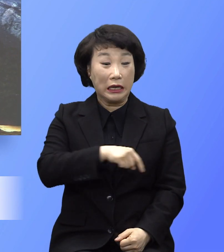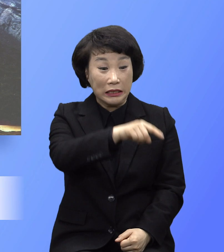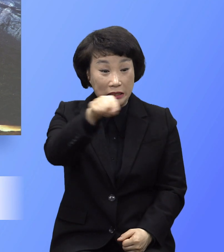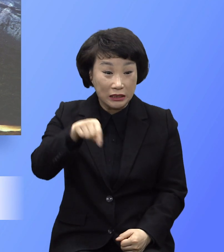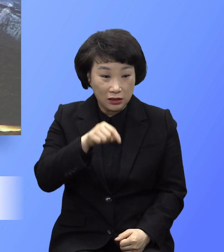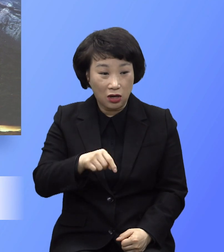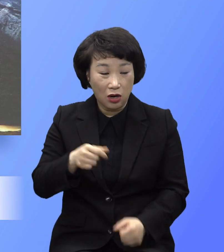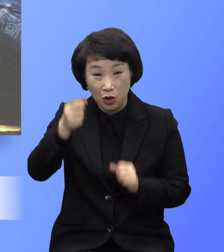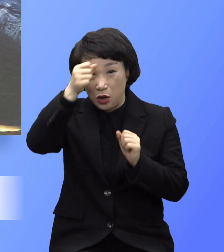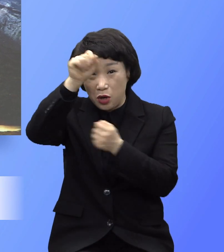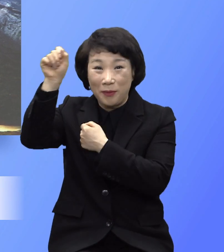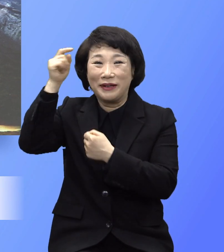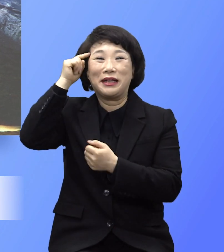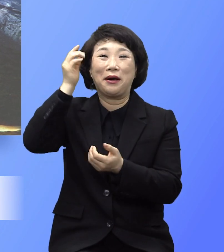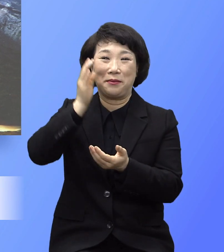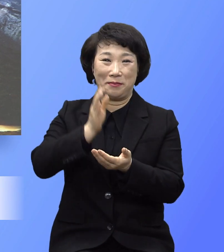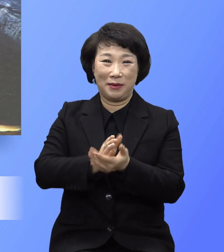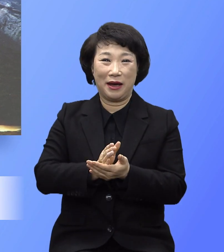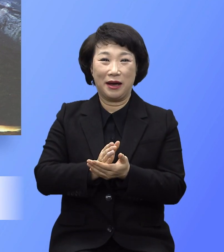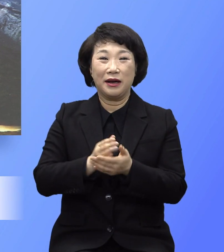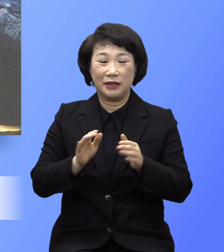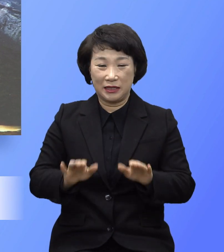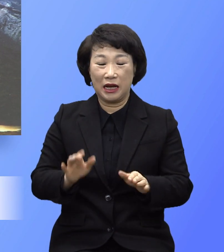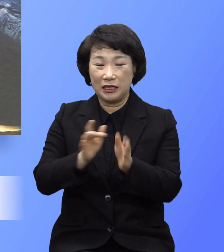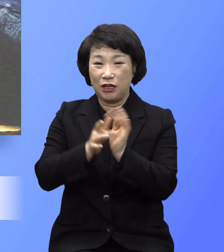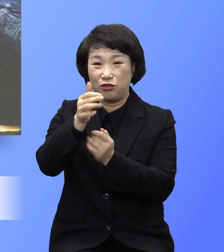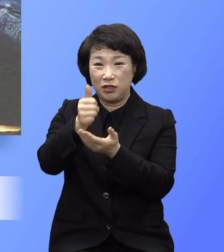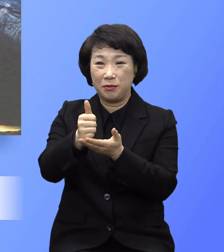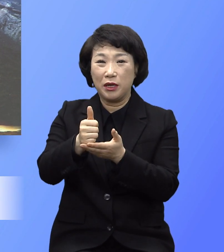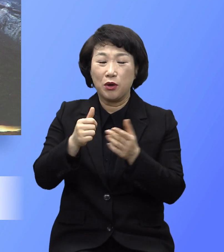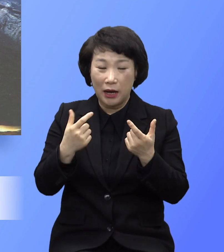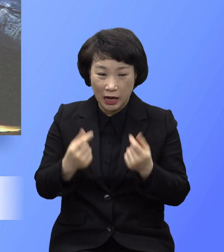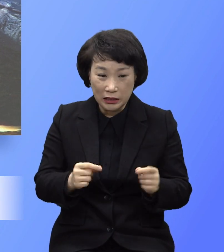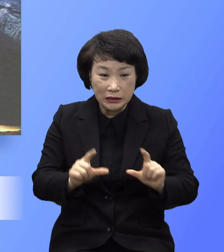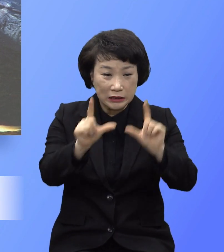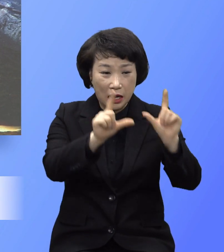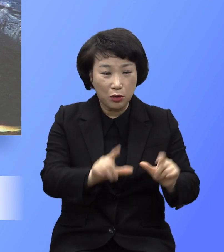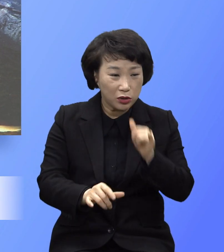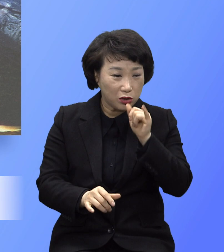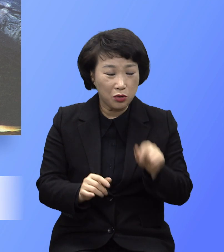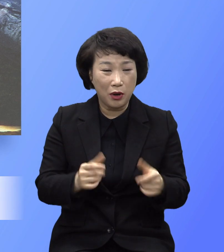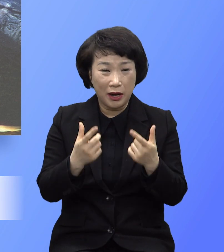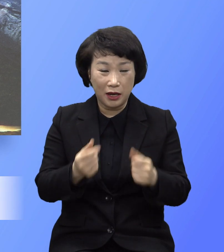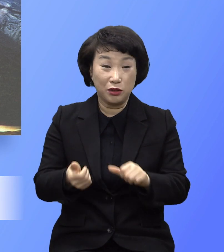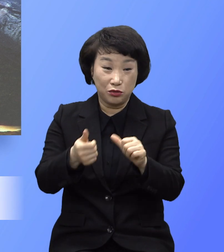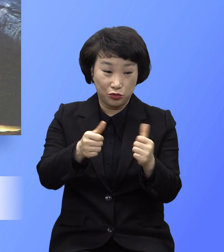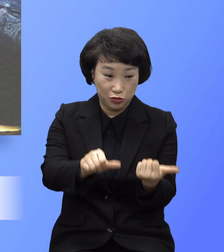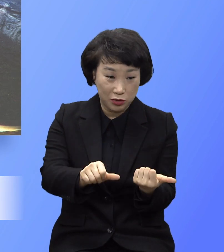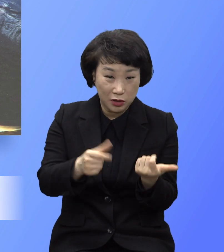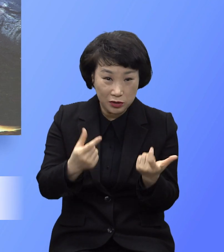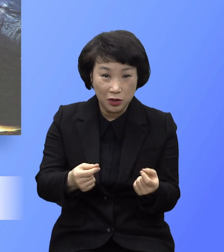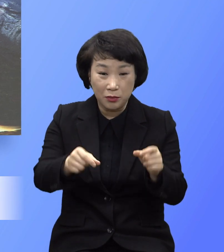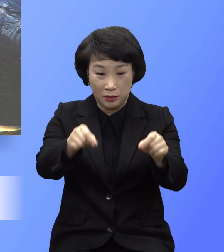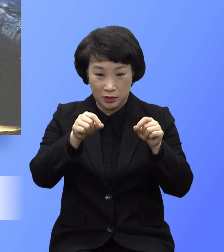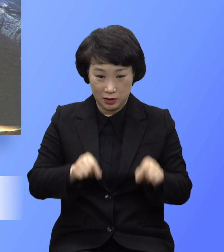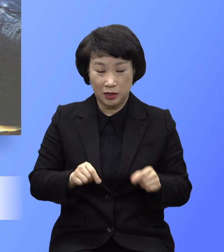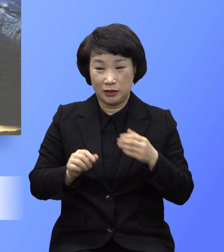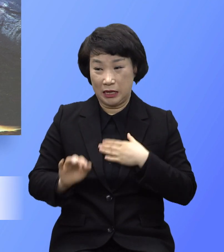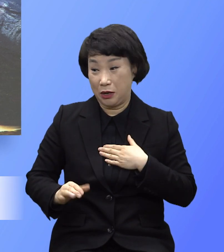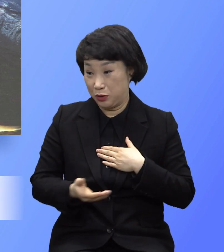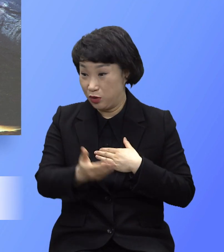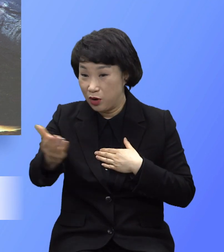그것을 회피하려 하지 말고 예수님이 그렇게 사시고 그렇게 죽으셨으니